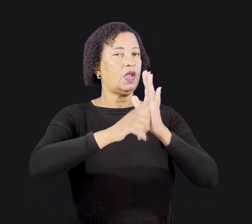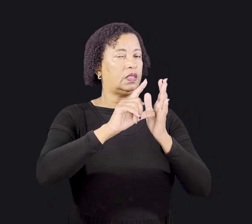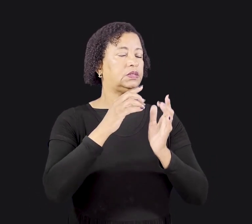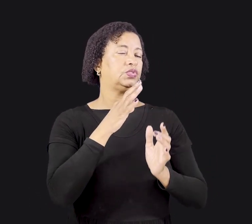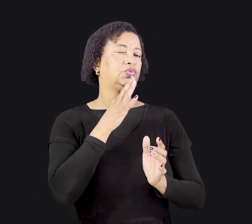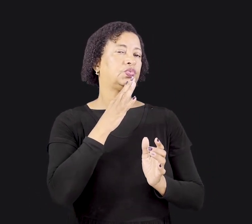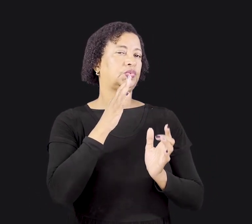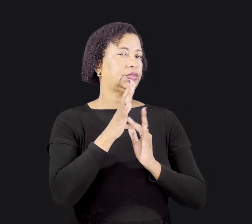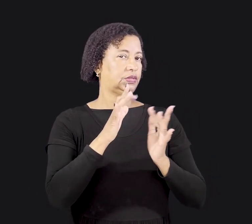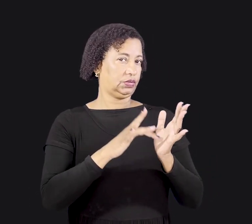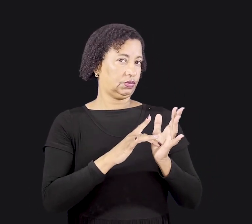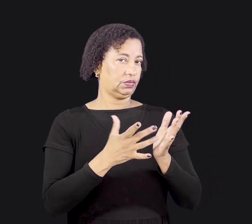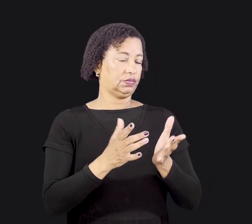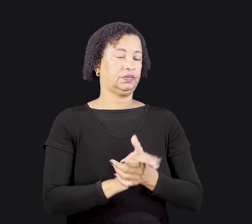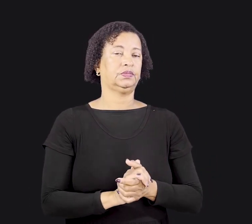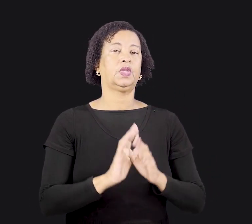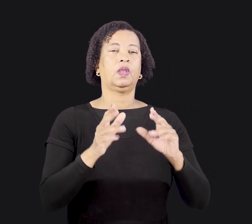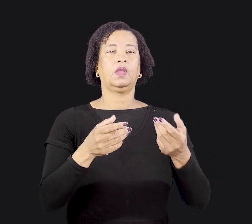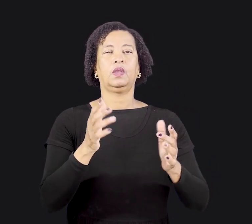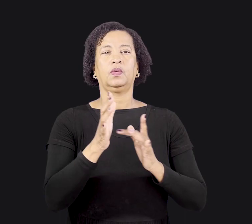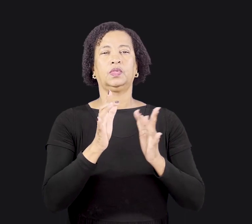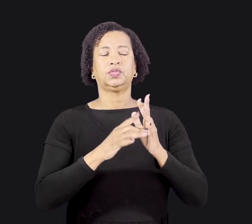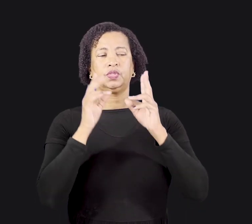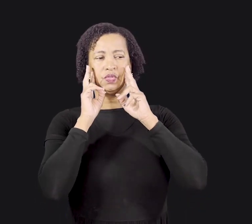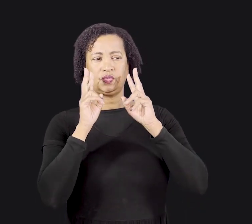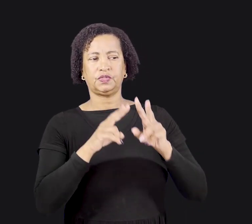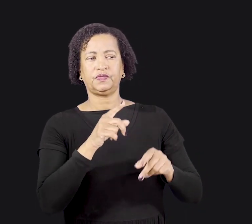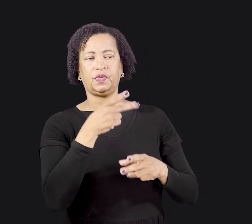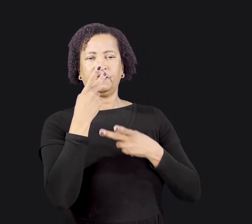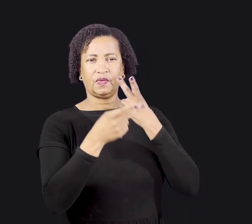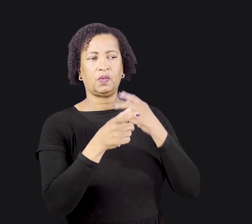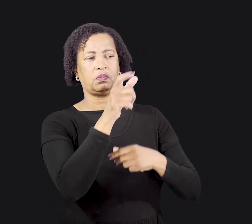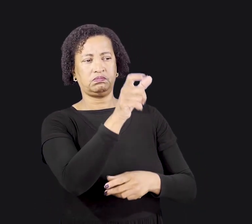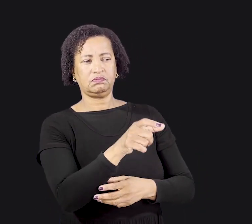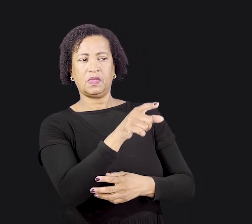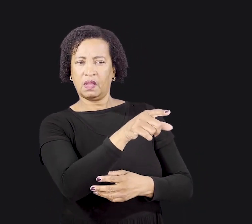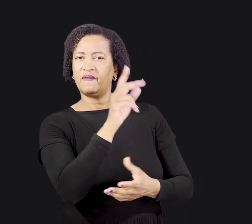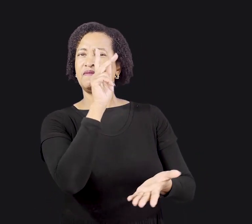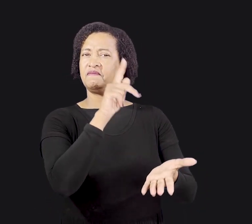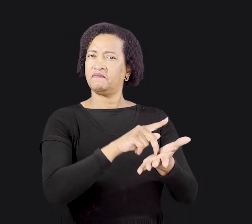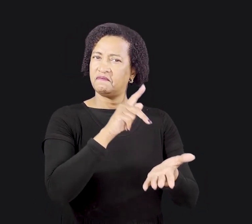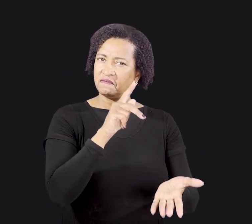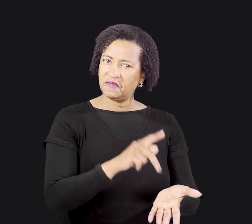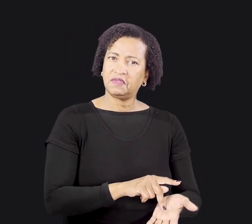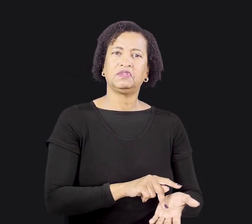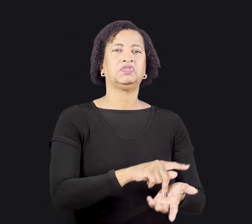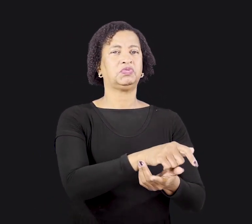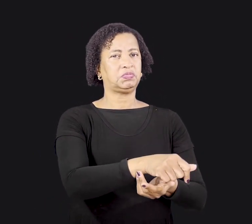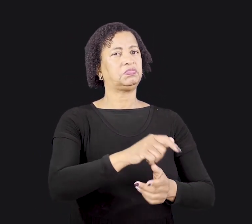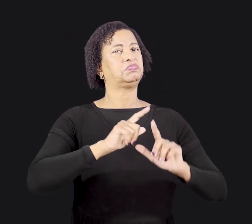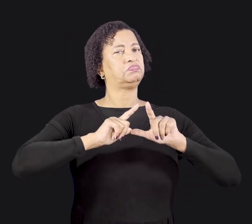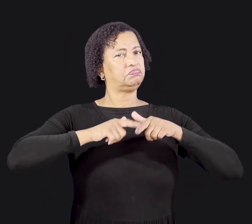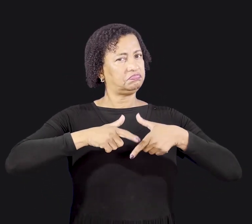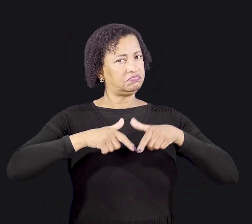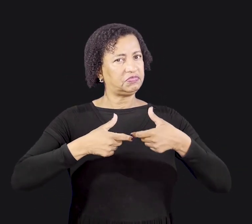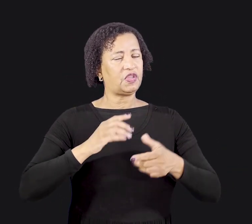está lembrado que quando Jesus o viu, declarou: "Aí está um verdadeiro israelita em quem não há